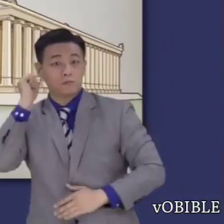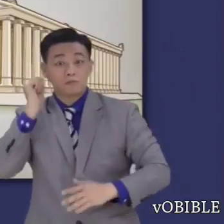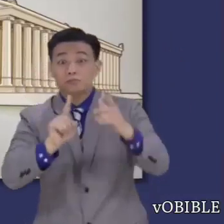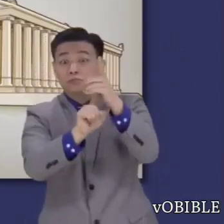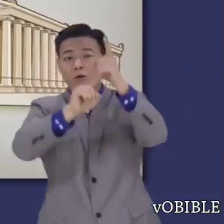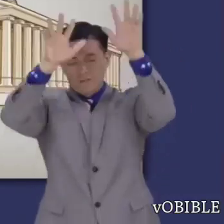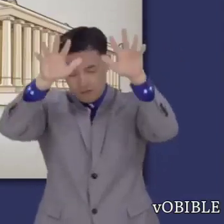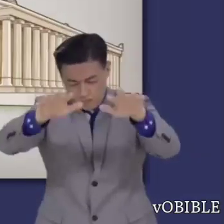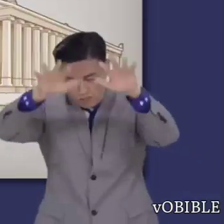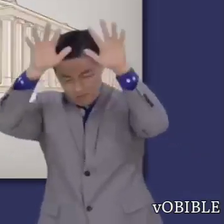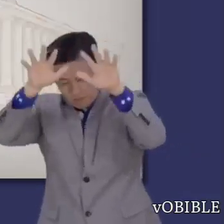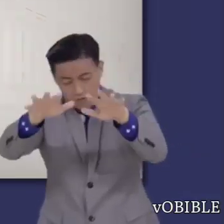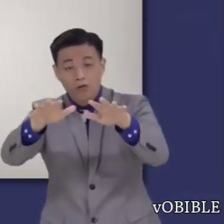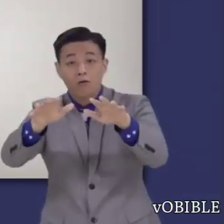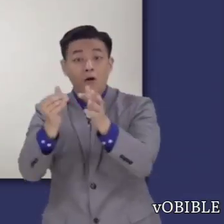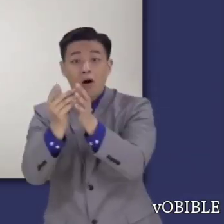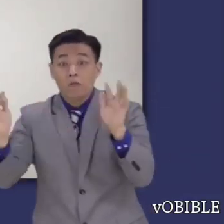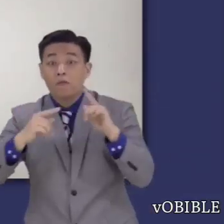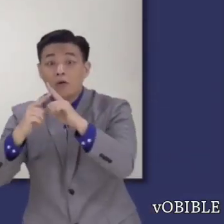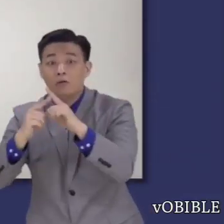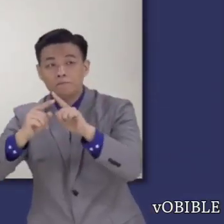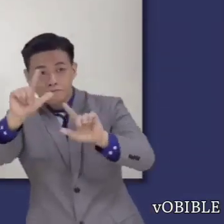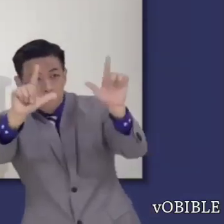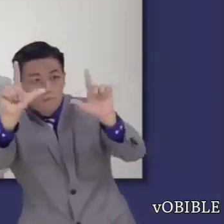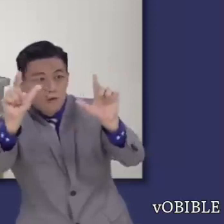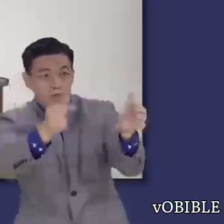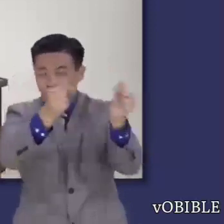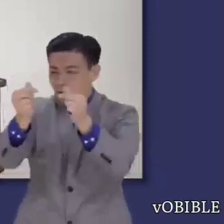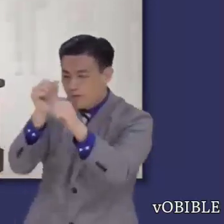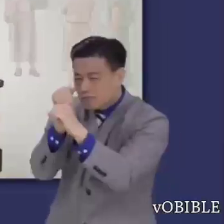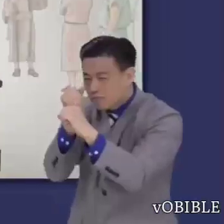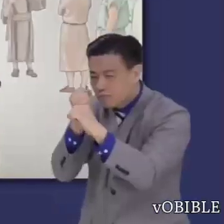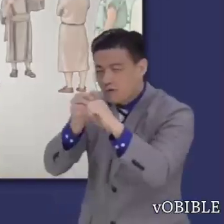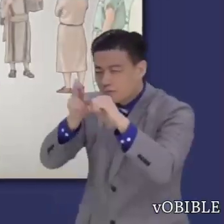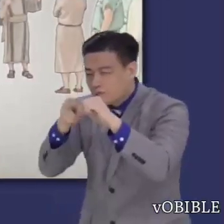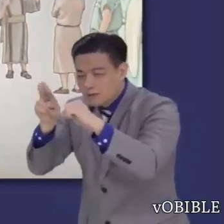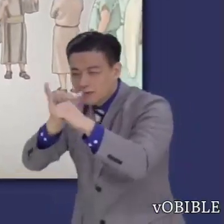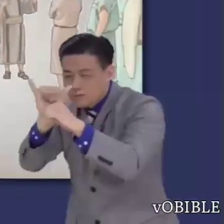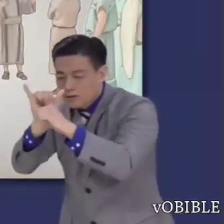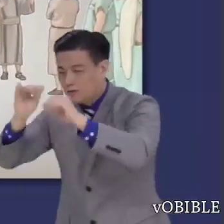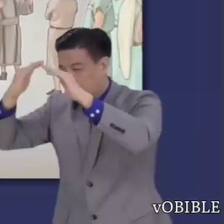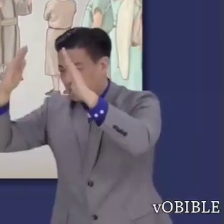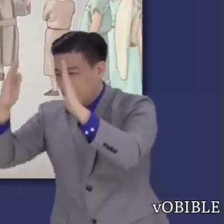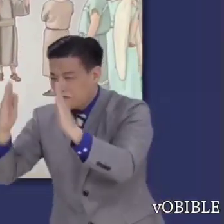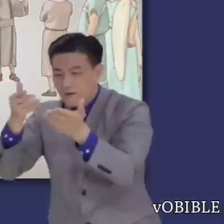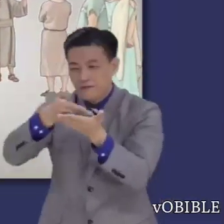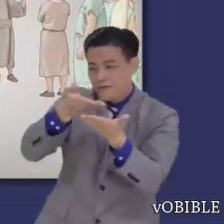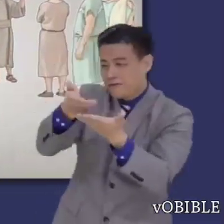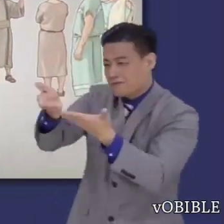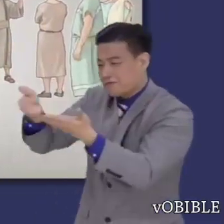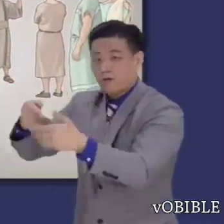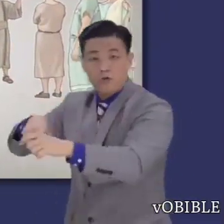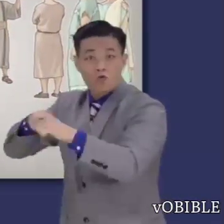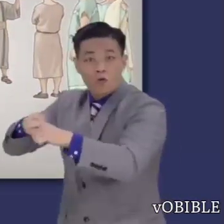的。根据《使徒行传》第19章，当地有很多银匠制造阿尔特弥斯神殿外形